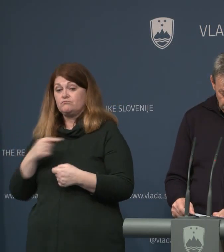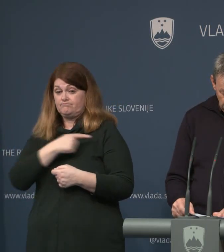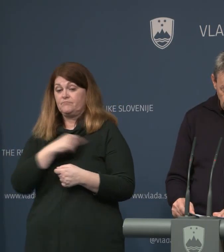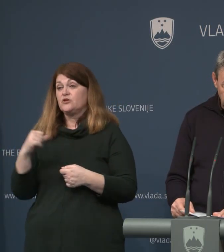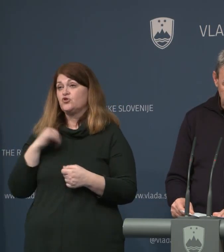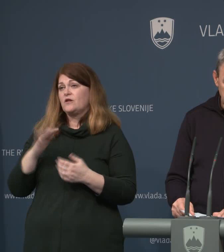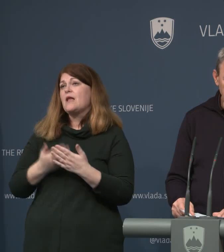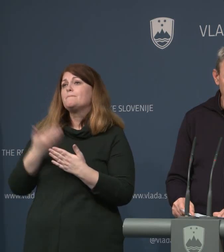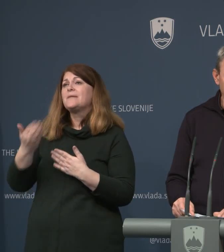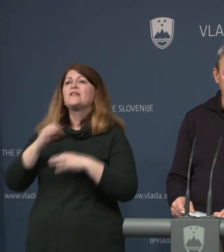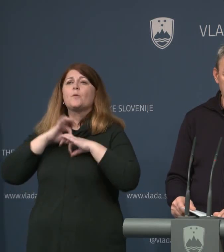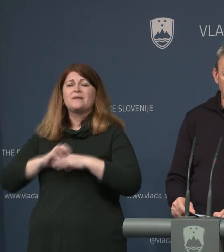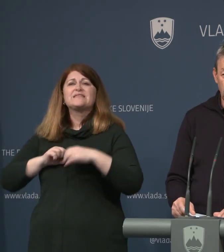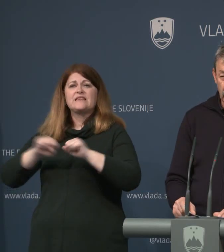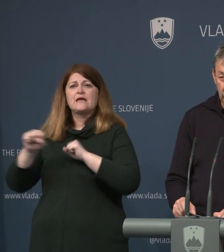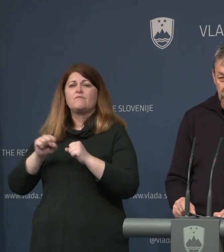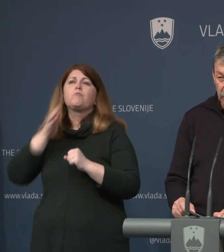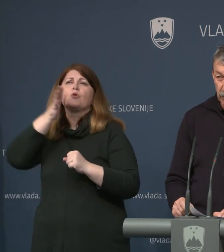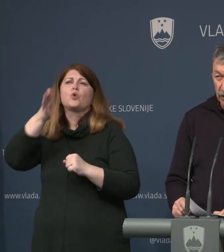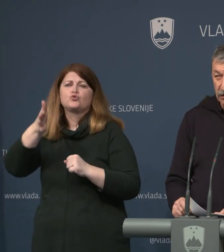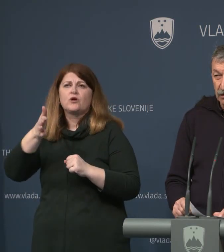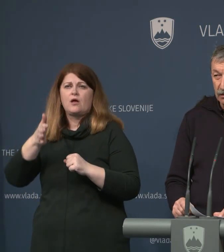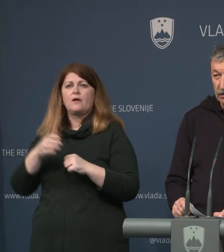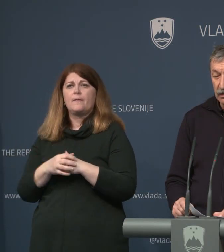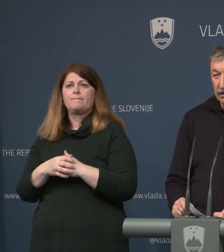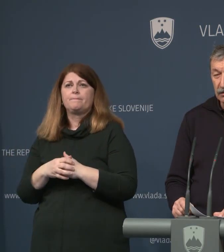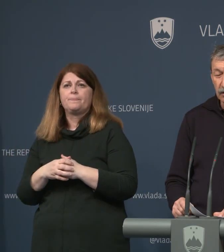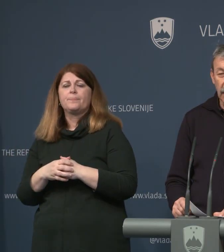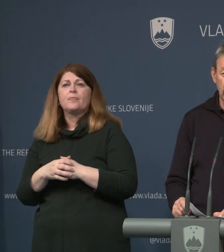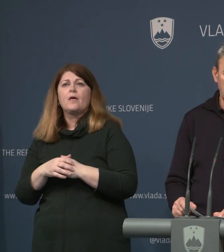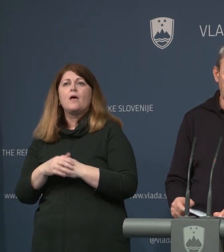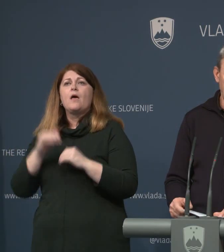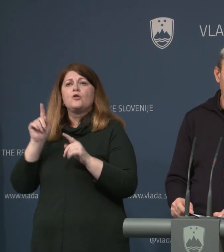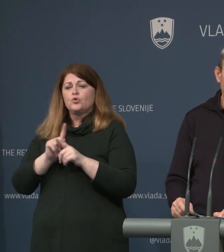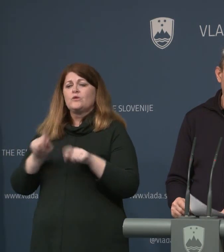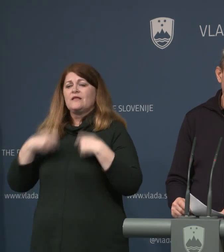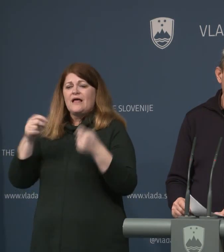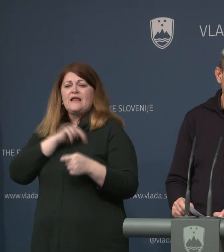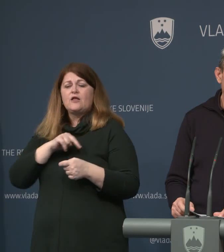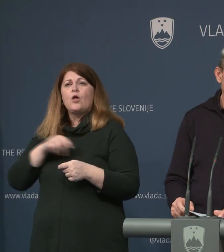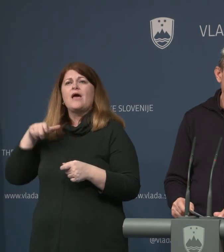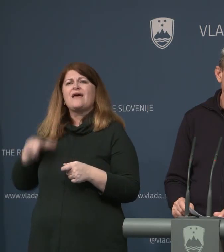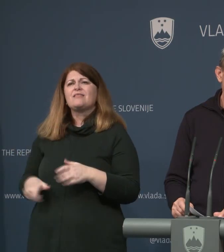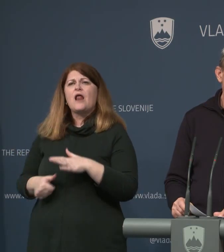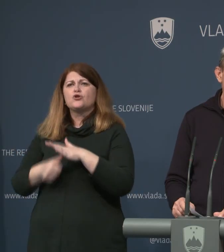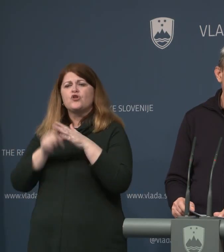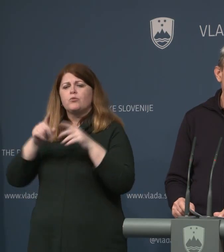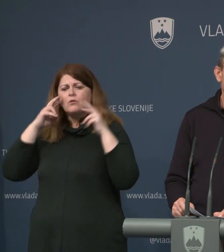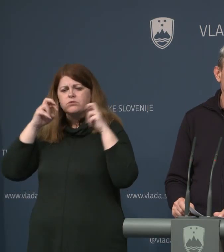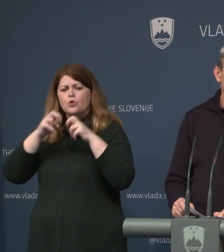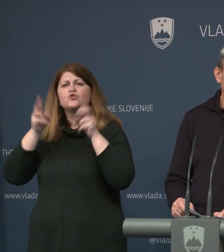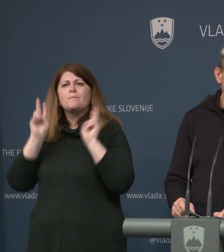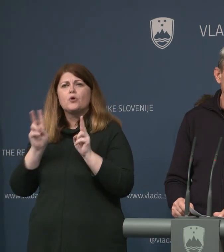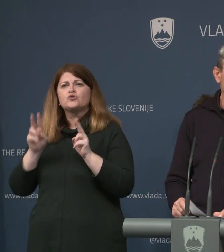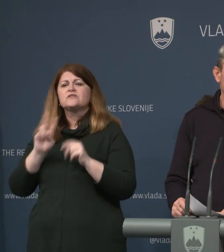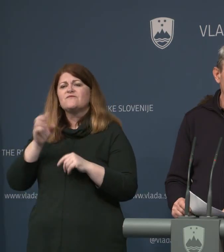na predlog predsednika vlade Podočega, moram poudariti, naredili tudi dali nalogo generalštabu, da prouči možnost,